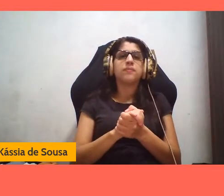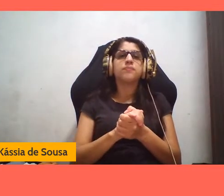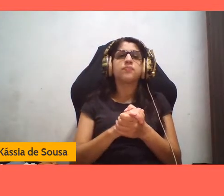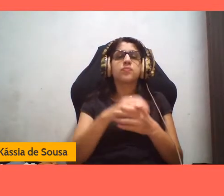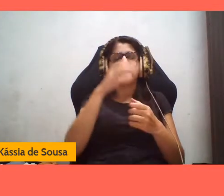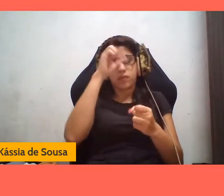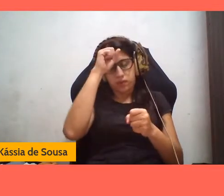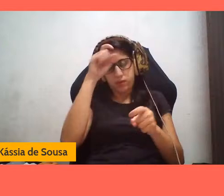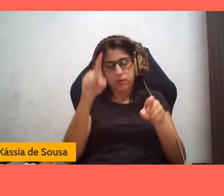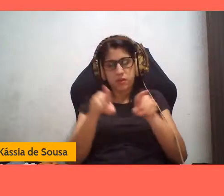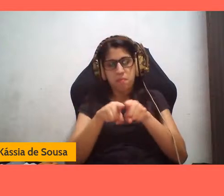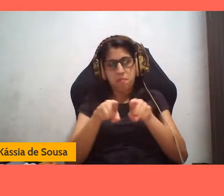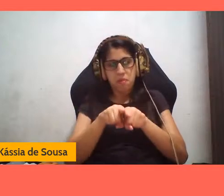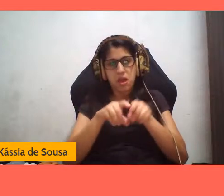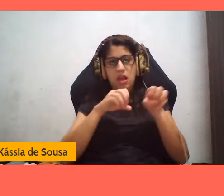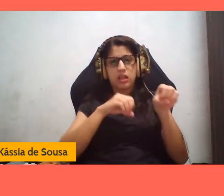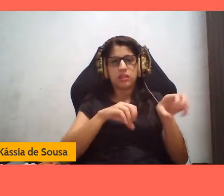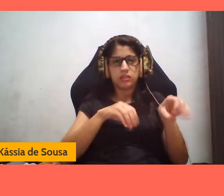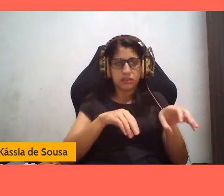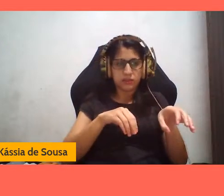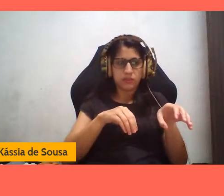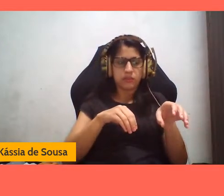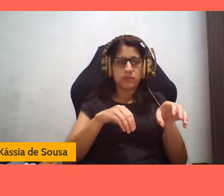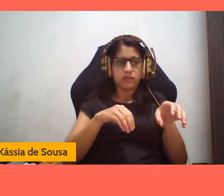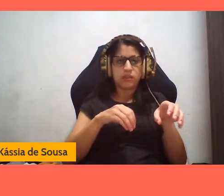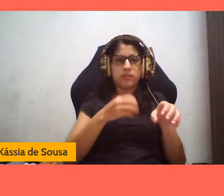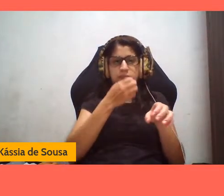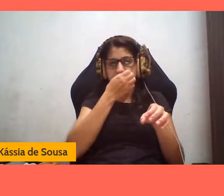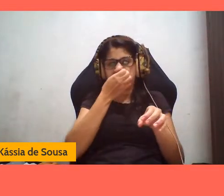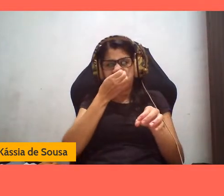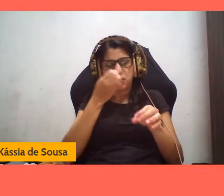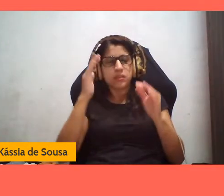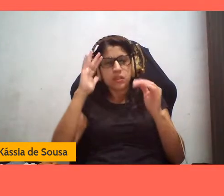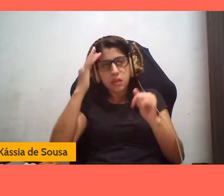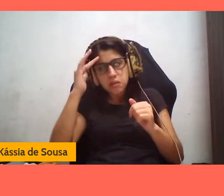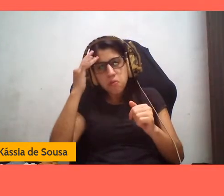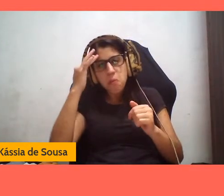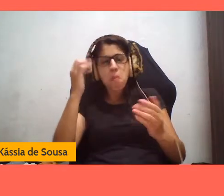ser considerado um bem comum mundial.